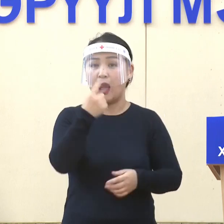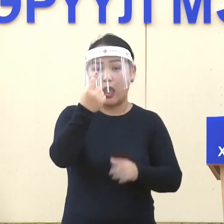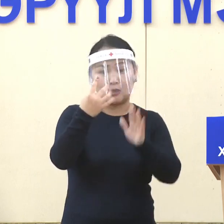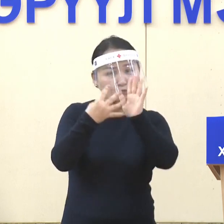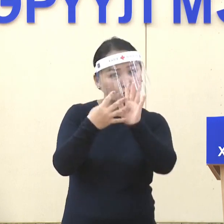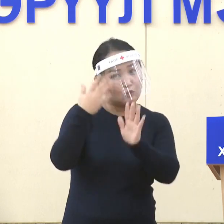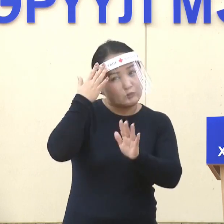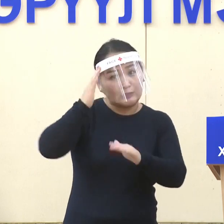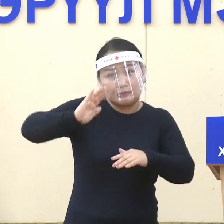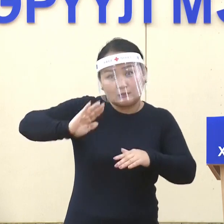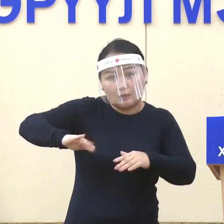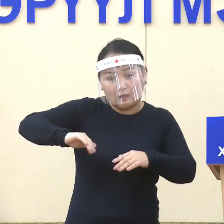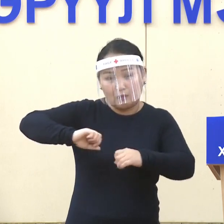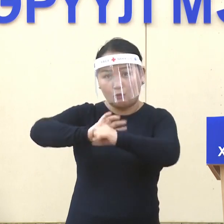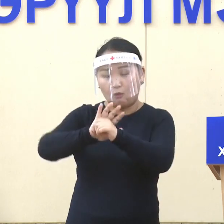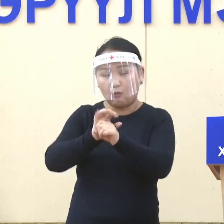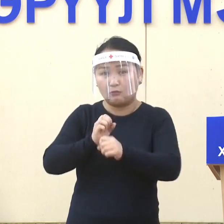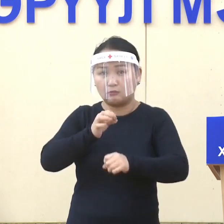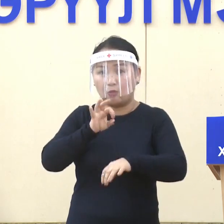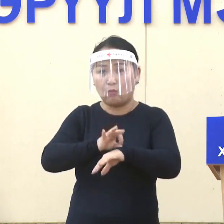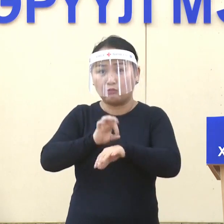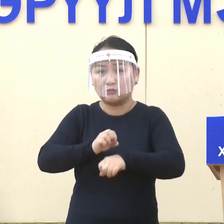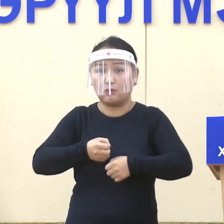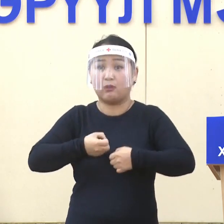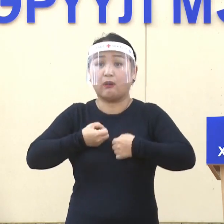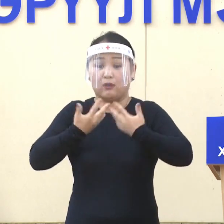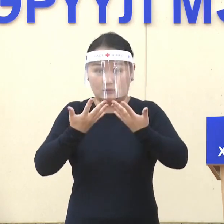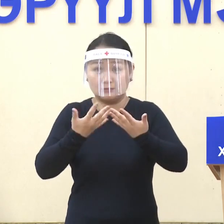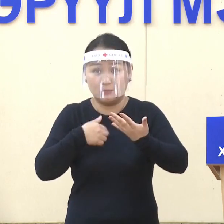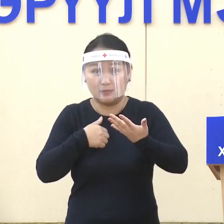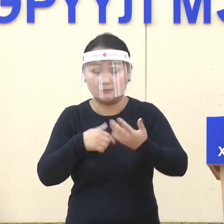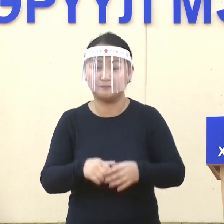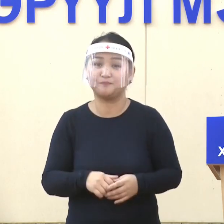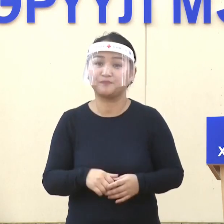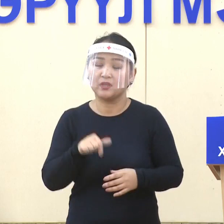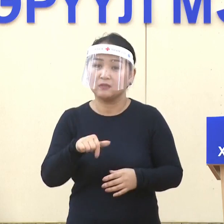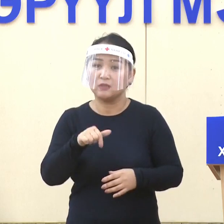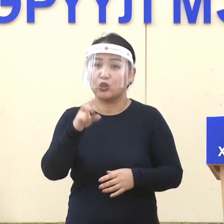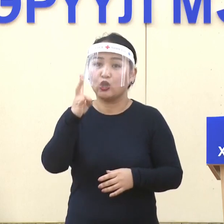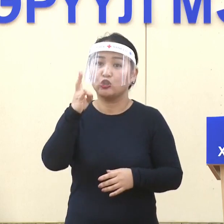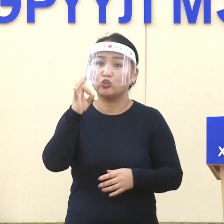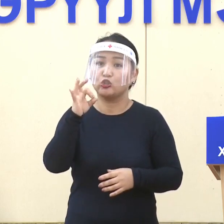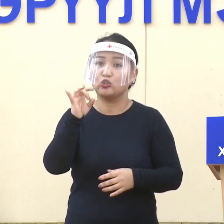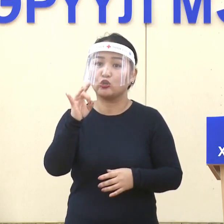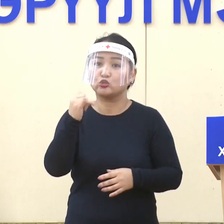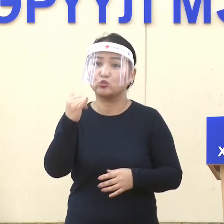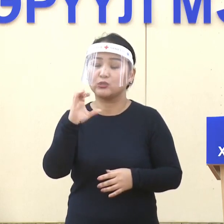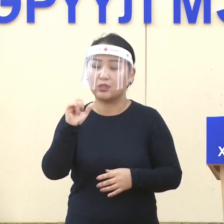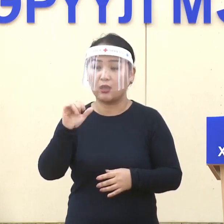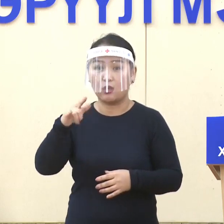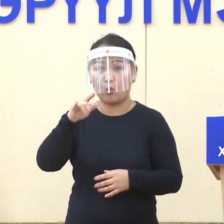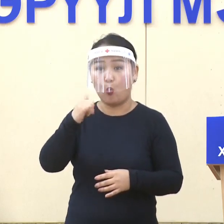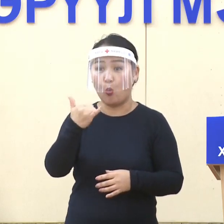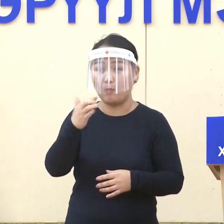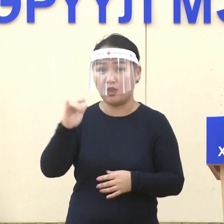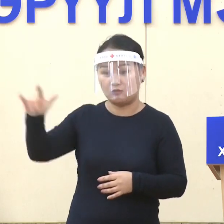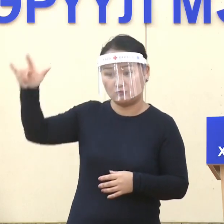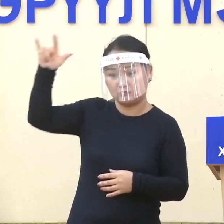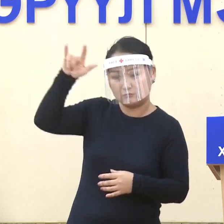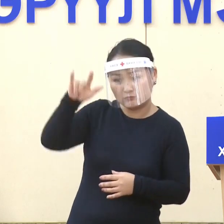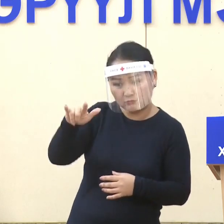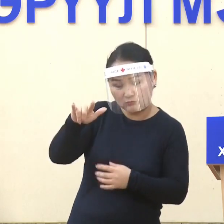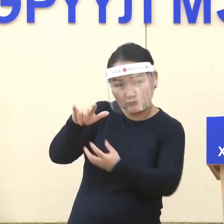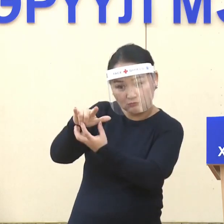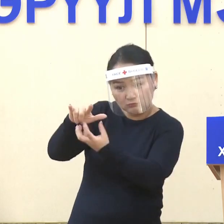хоногийн дараа коронавирус илэрлээ гэсэн үг. За ер нь бол Нор-Султан Улаанбаатарын онгоцоор ирсэн зорчигчдын дотор